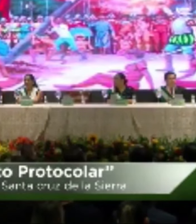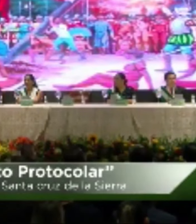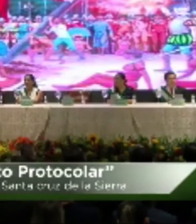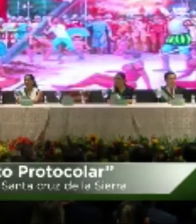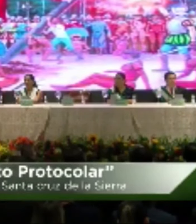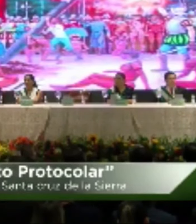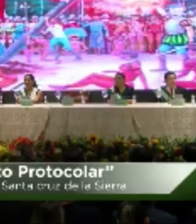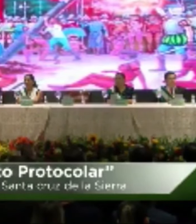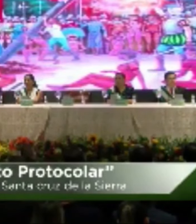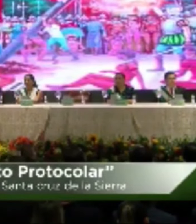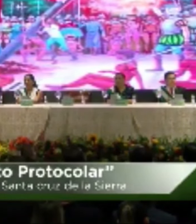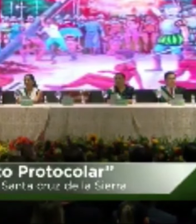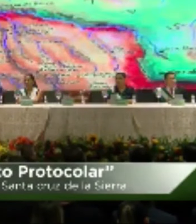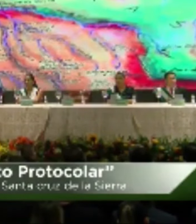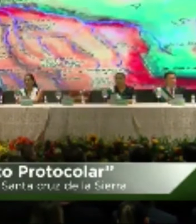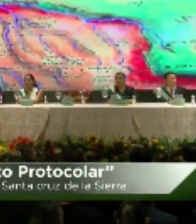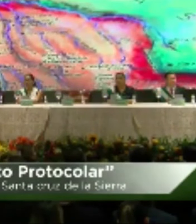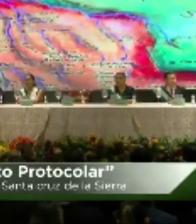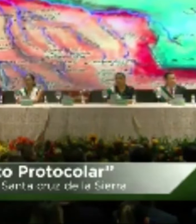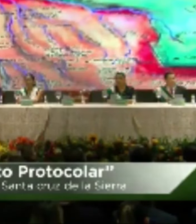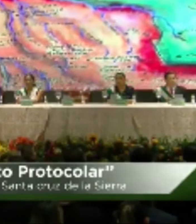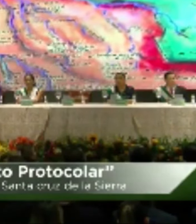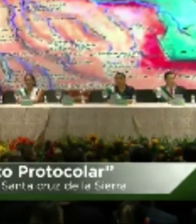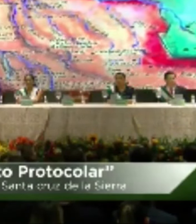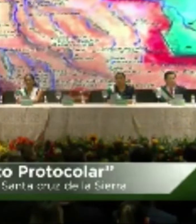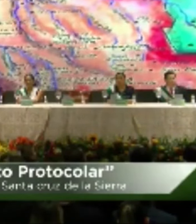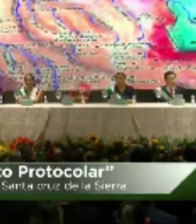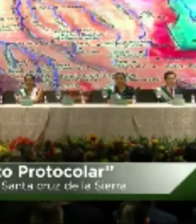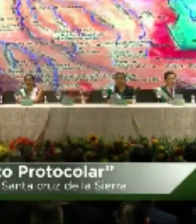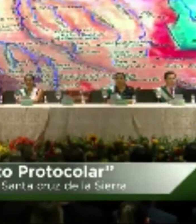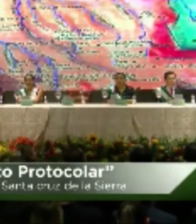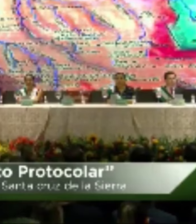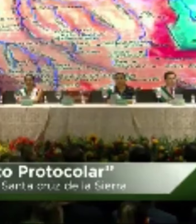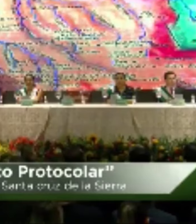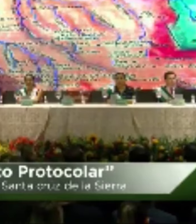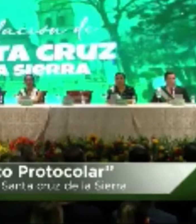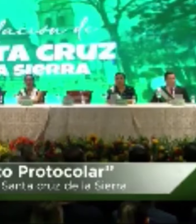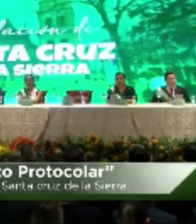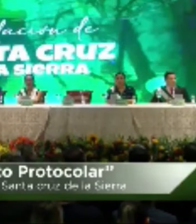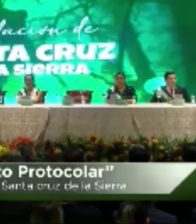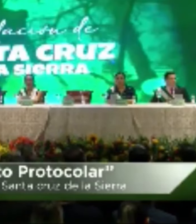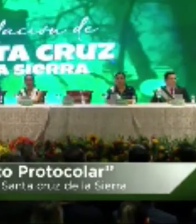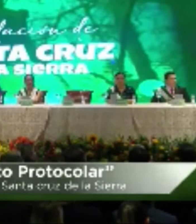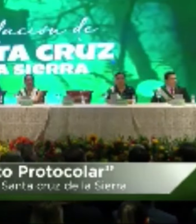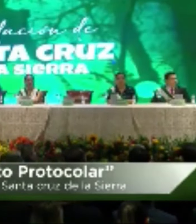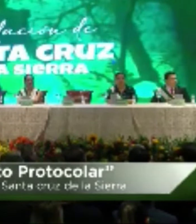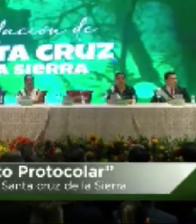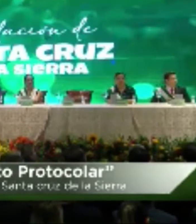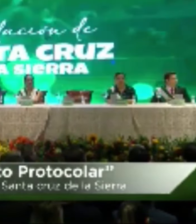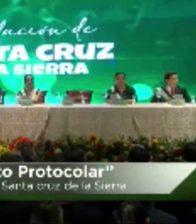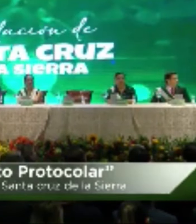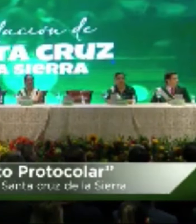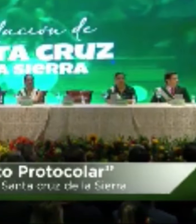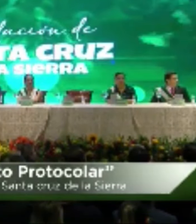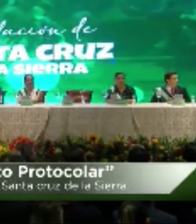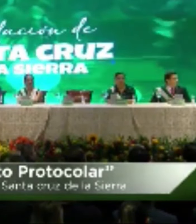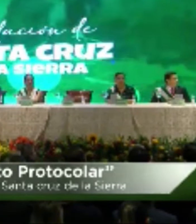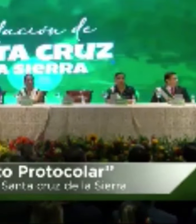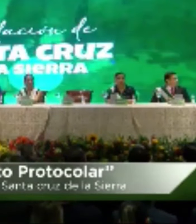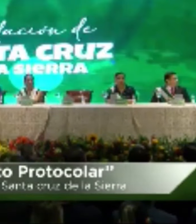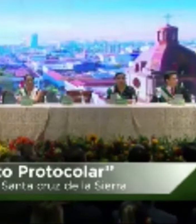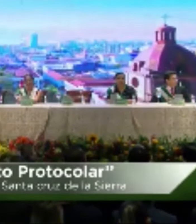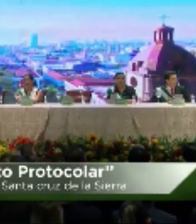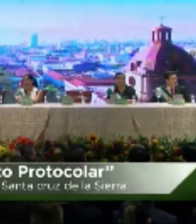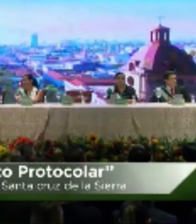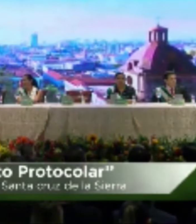expedición integrada por 158 soldados que partieron desde la ciudad de Asunción del Paraguay.